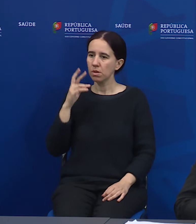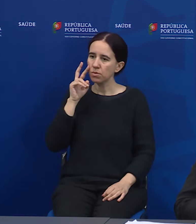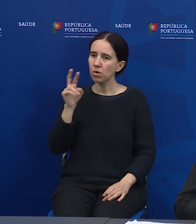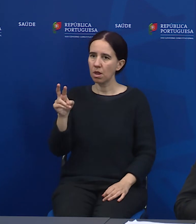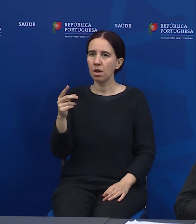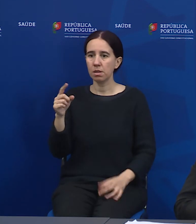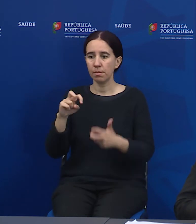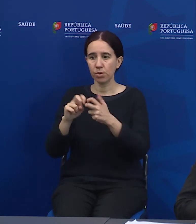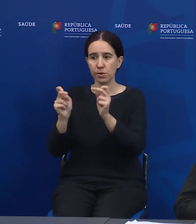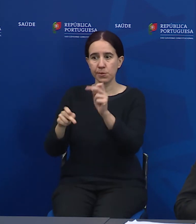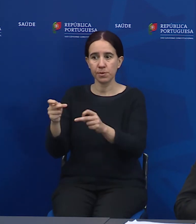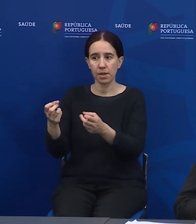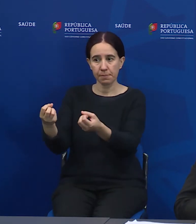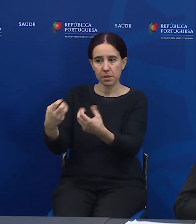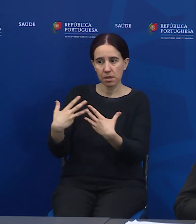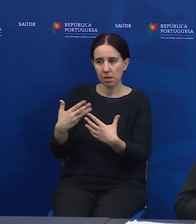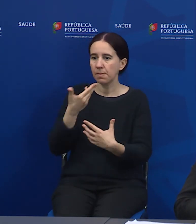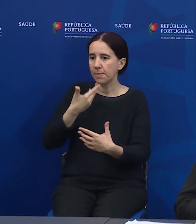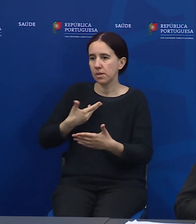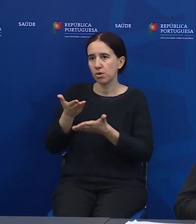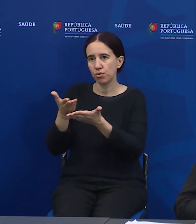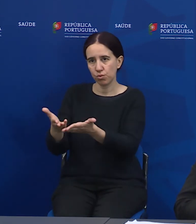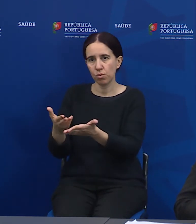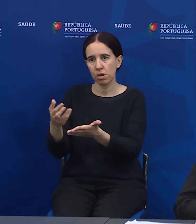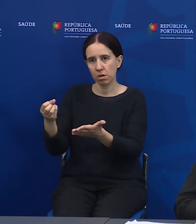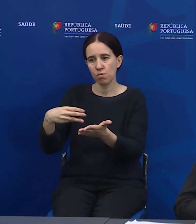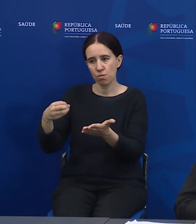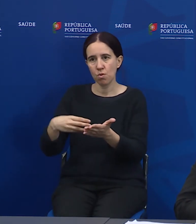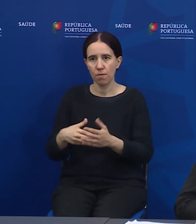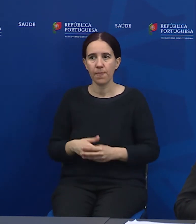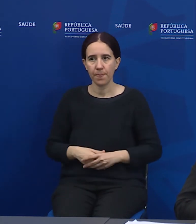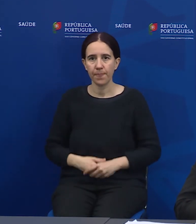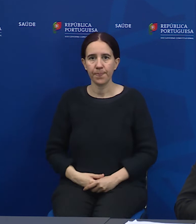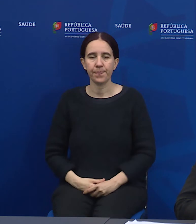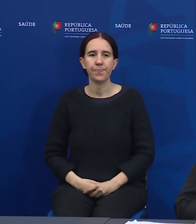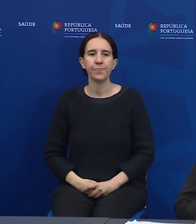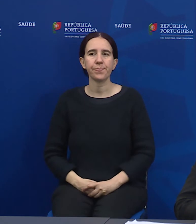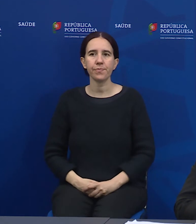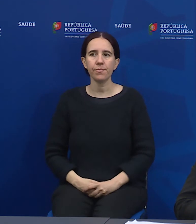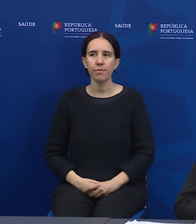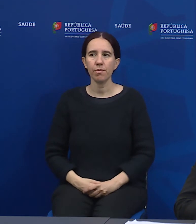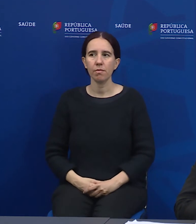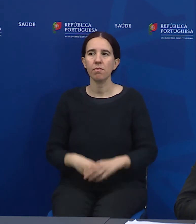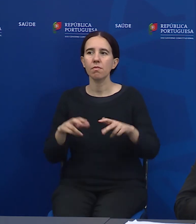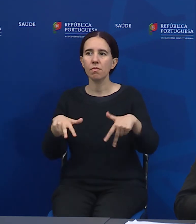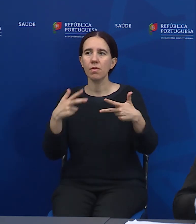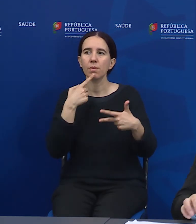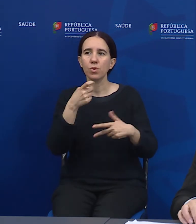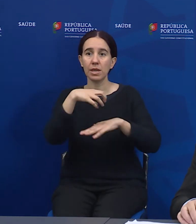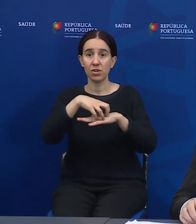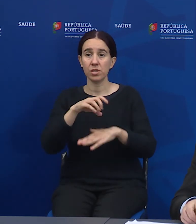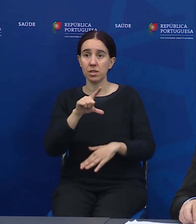de saúde e para os problemas nos vão apresentado e para os pedidos de ajuda que nos vão fazendo chegar à